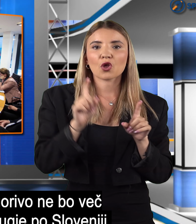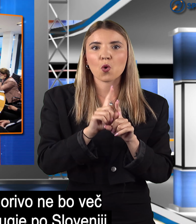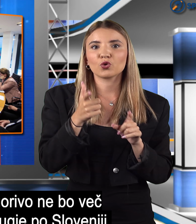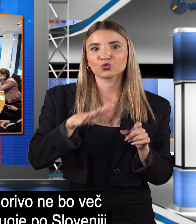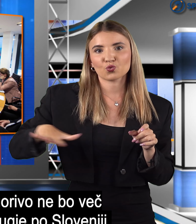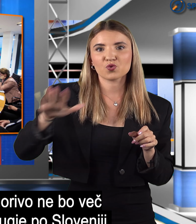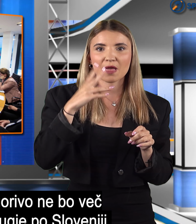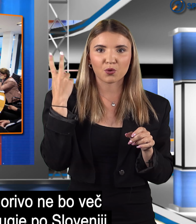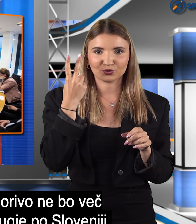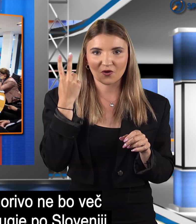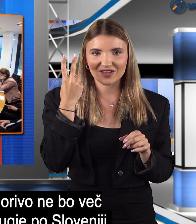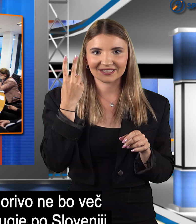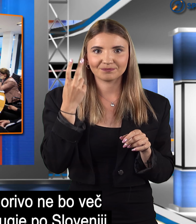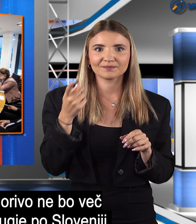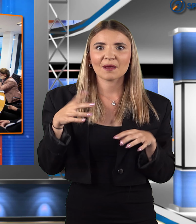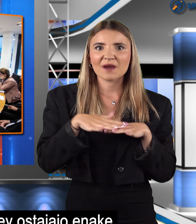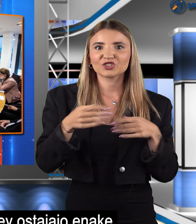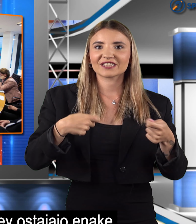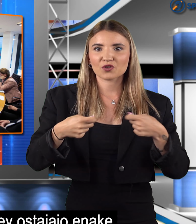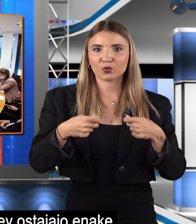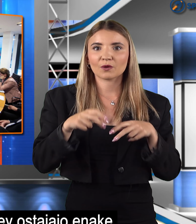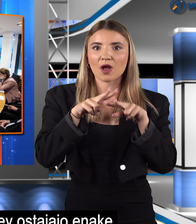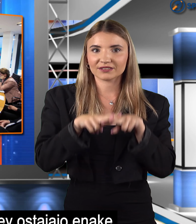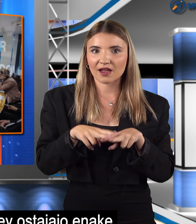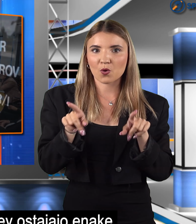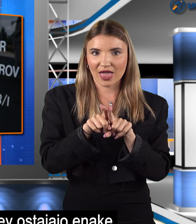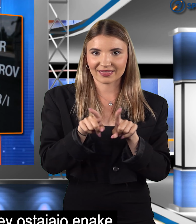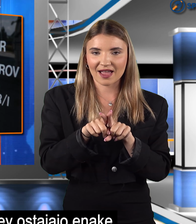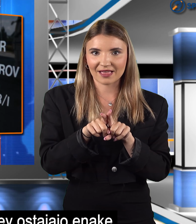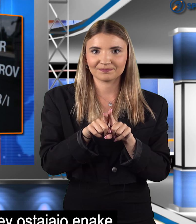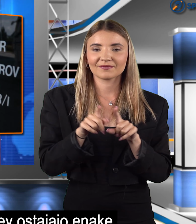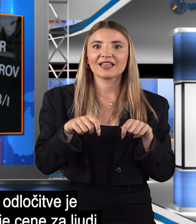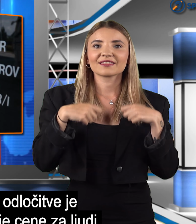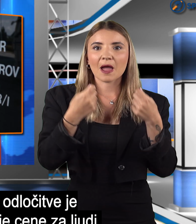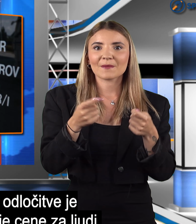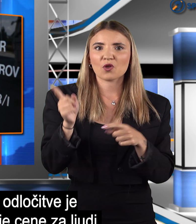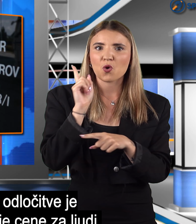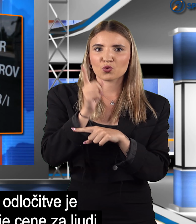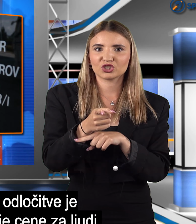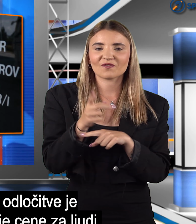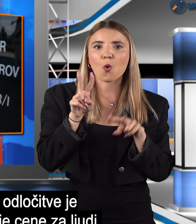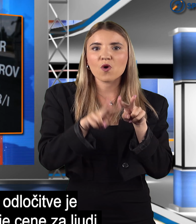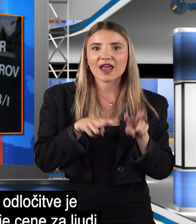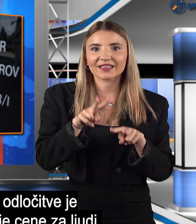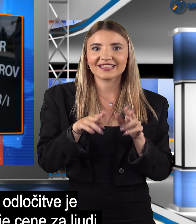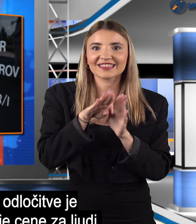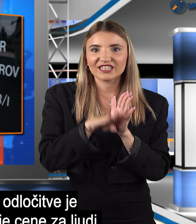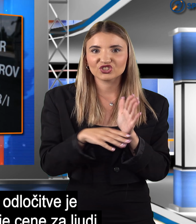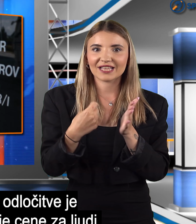po Sloveniji. Marže trgovcev ostajajo enake. Namen odločitve je ohraniti nižje